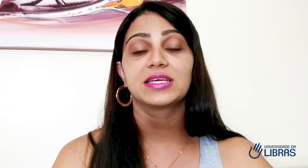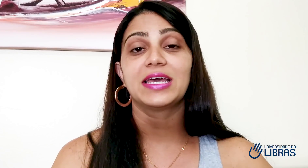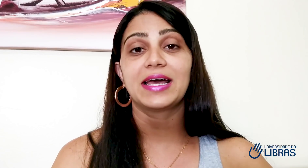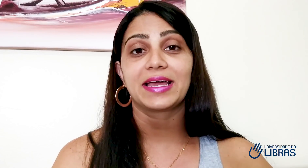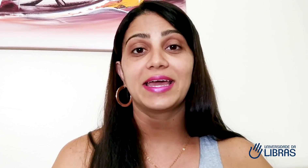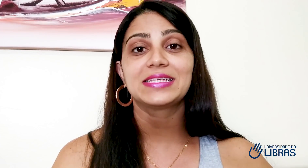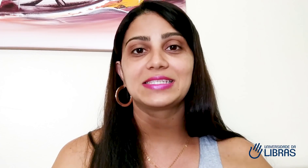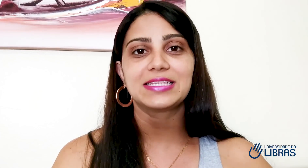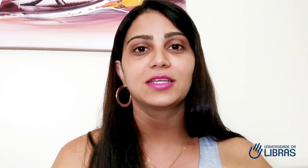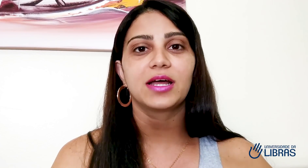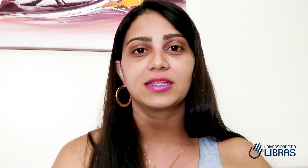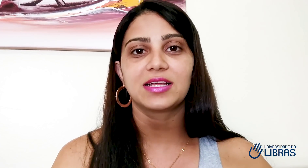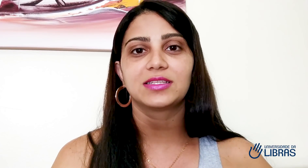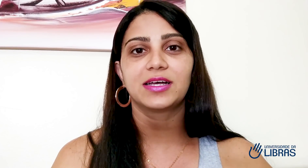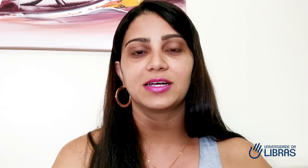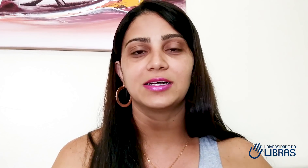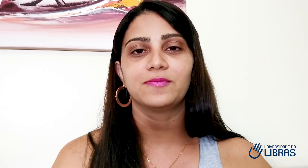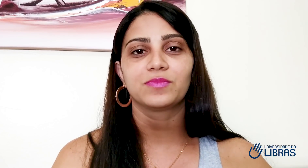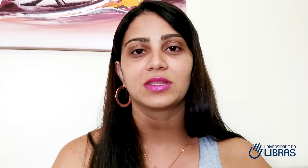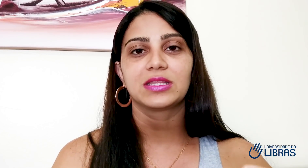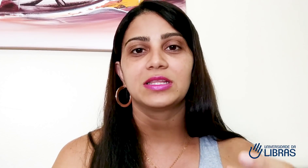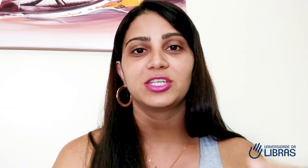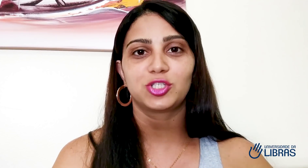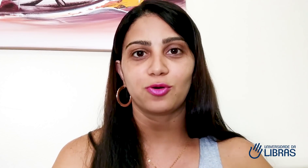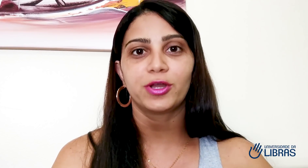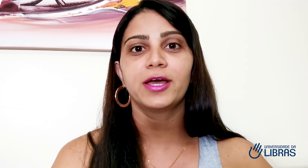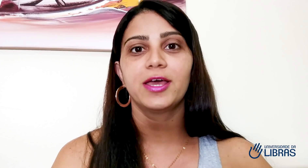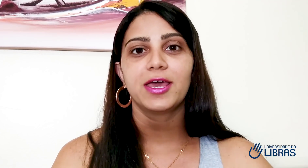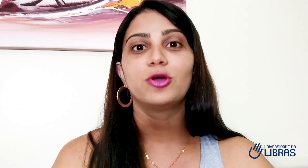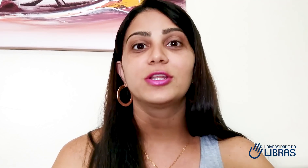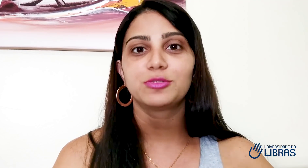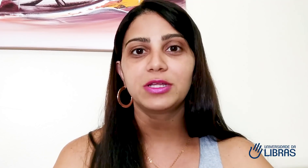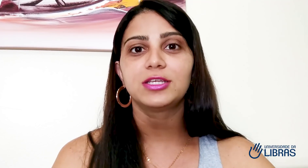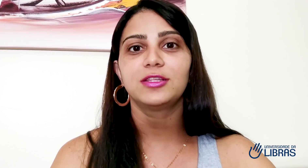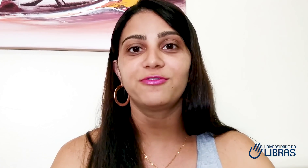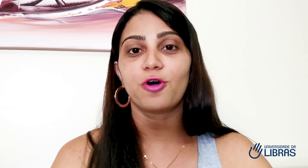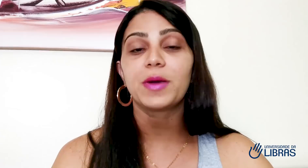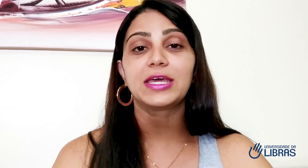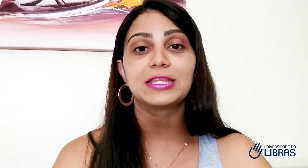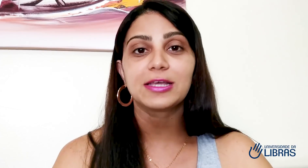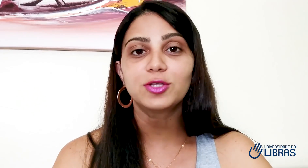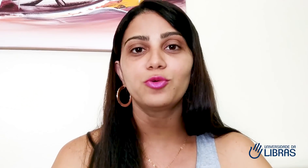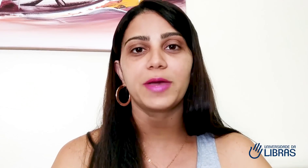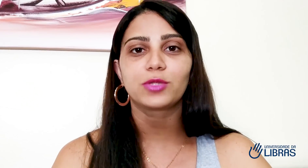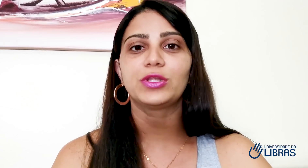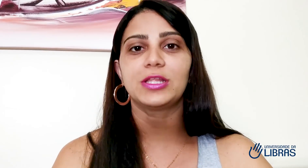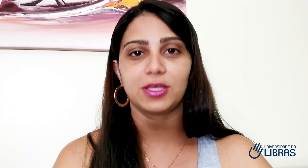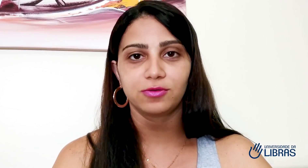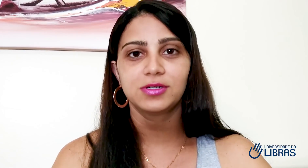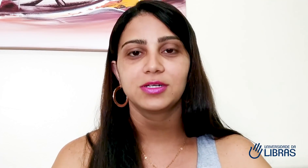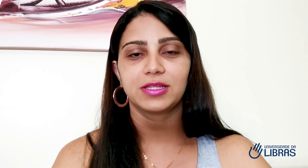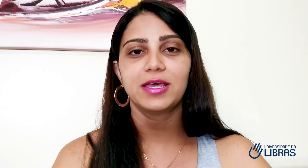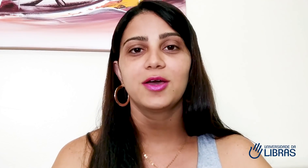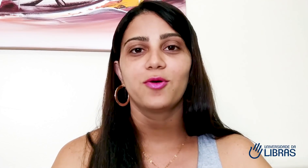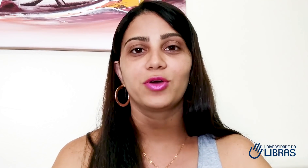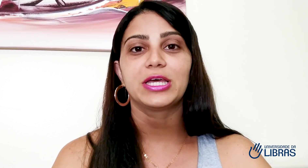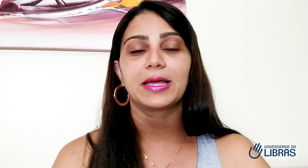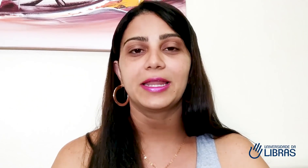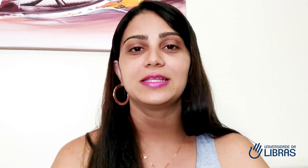que a essência da história eu transmiti de forma que tanto o médico entendeu, né? O que ela queria